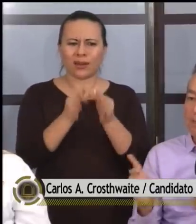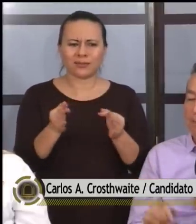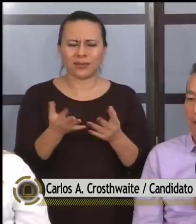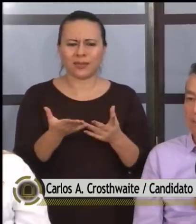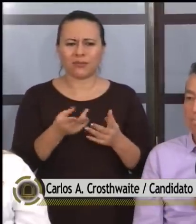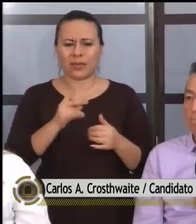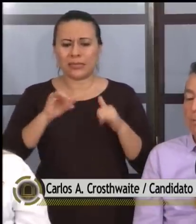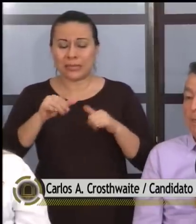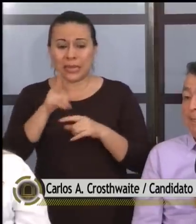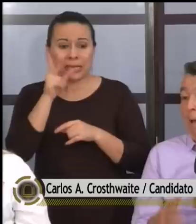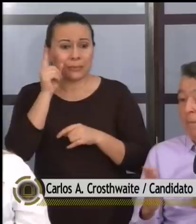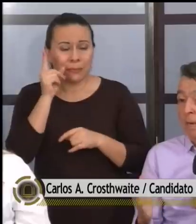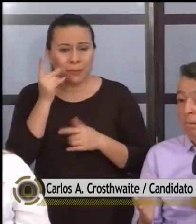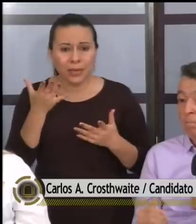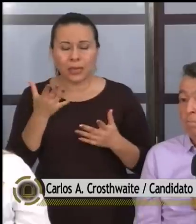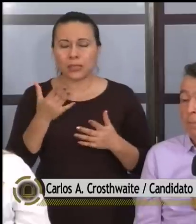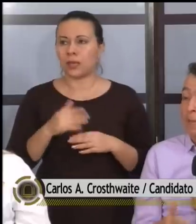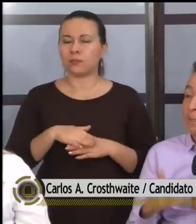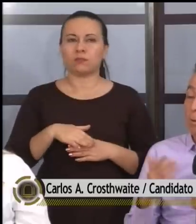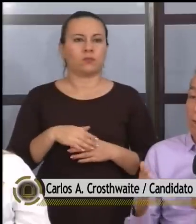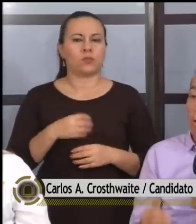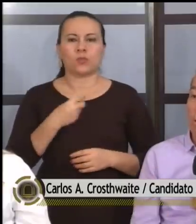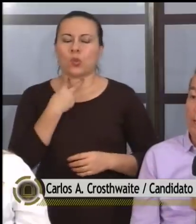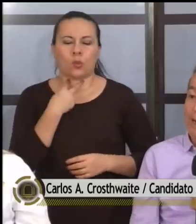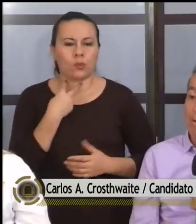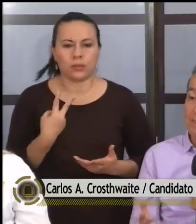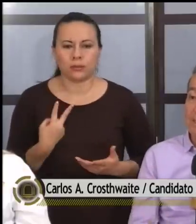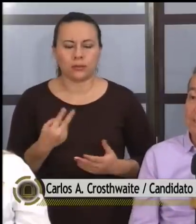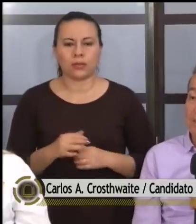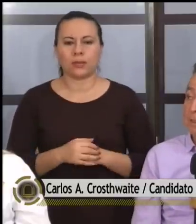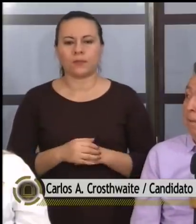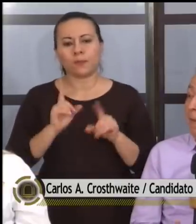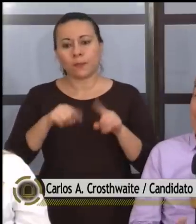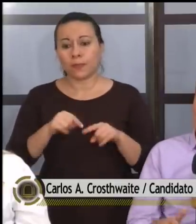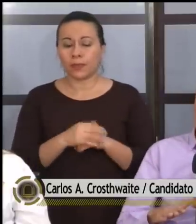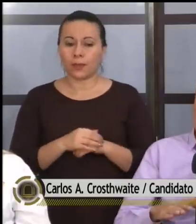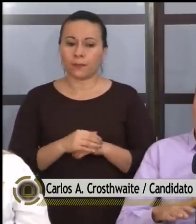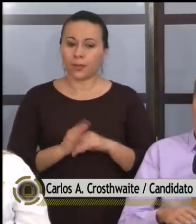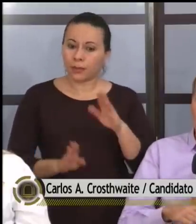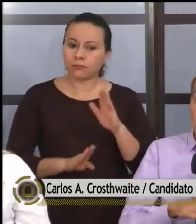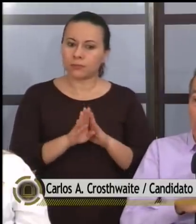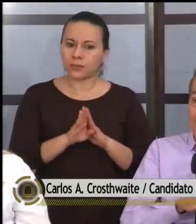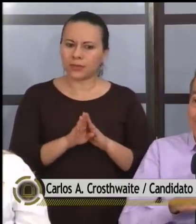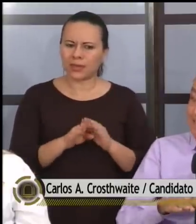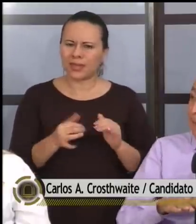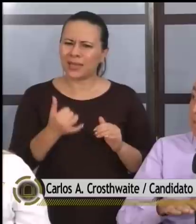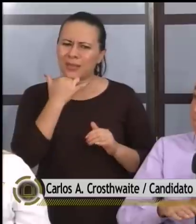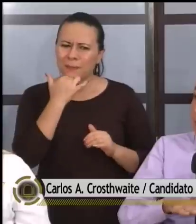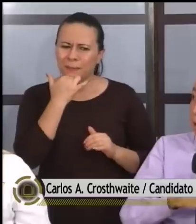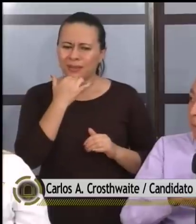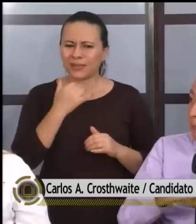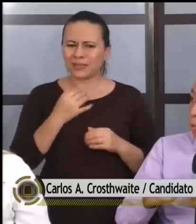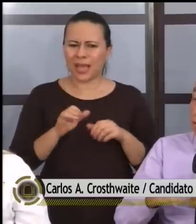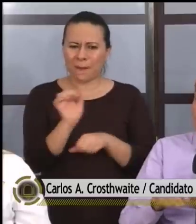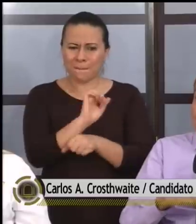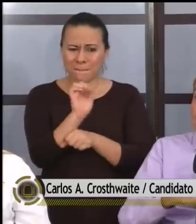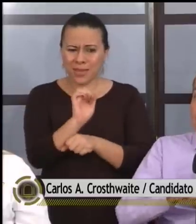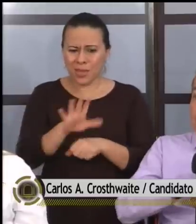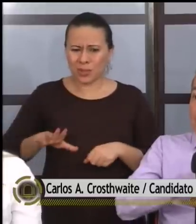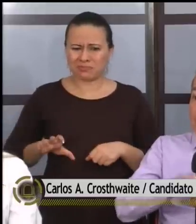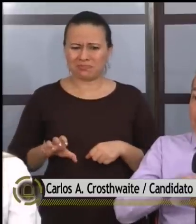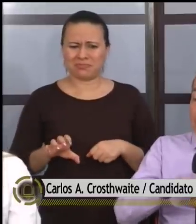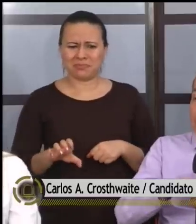no resiste más. También hay que hacer un trabajo en la eficiencia del sistema. El problema de la obsolescencia de los vehículos que